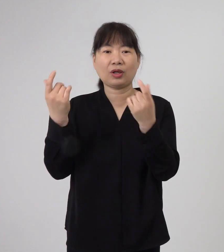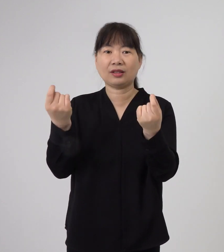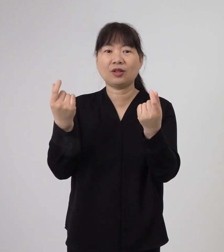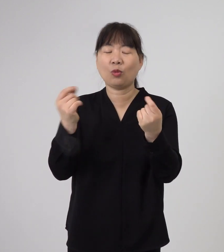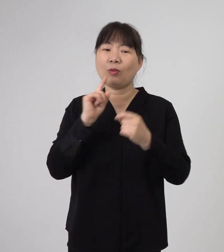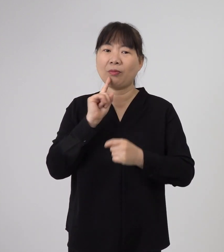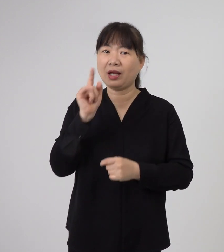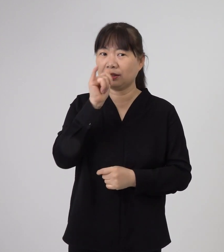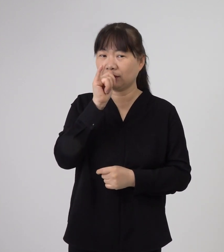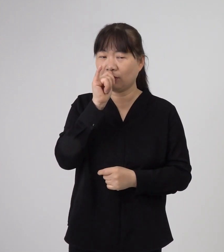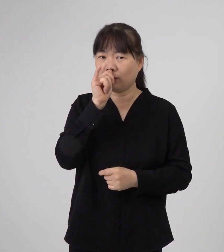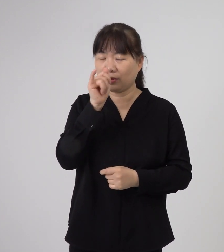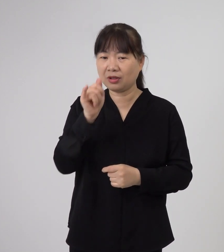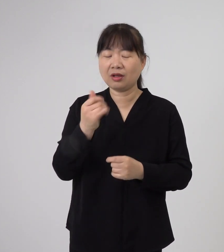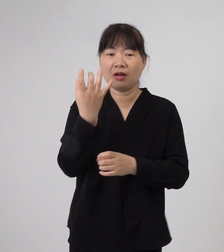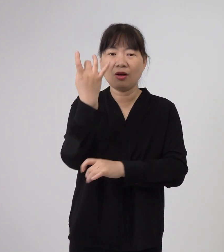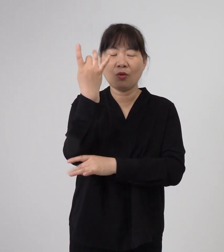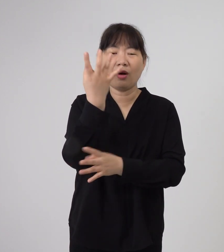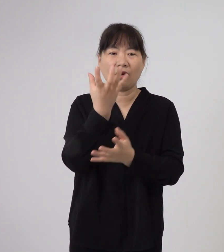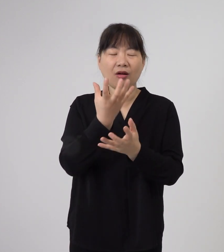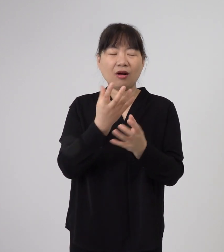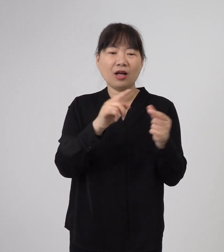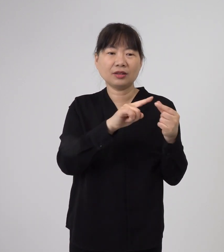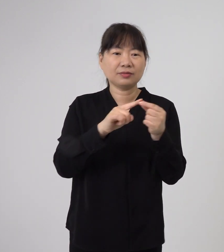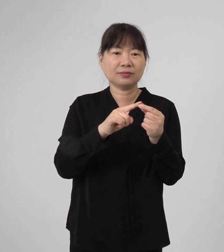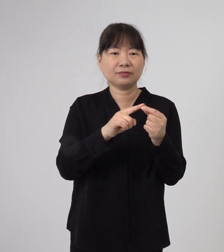그리고 원문에도 보면 이 전도를